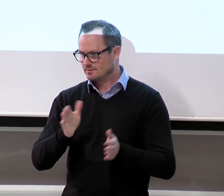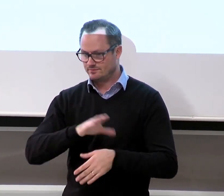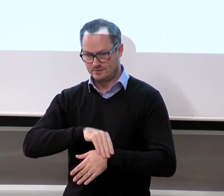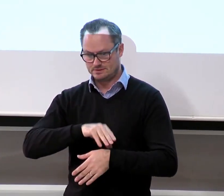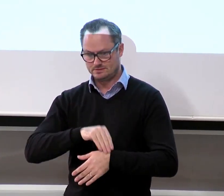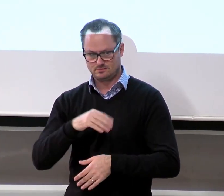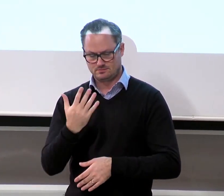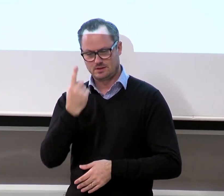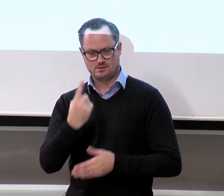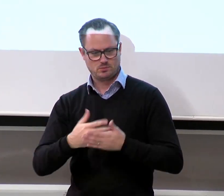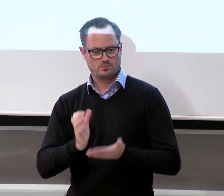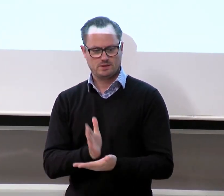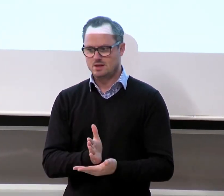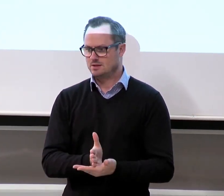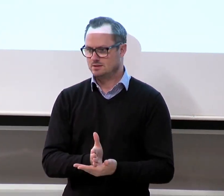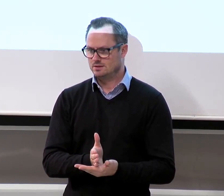Och ur ett språkperspektiv så